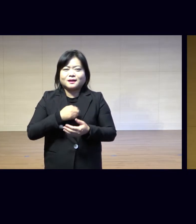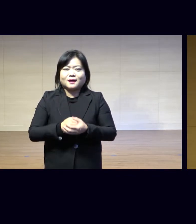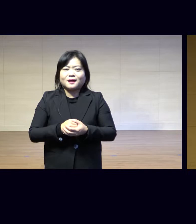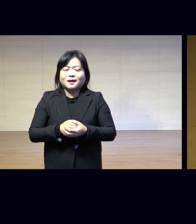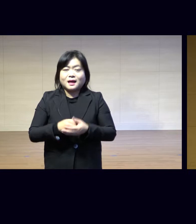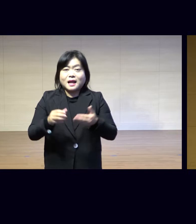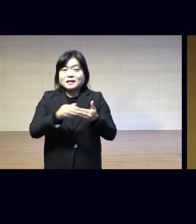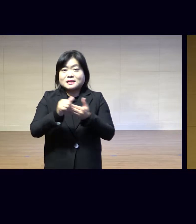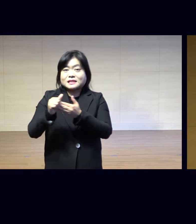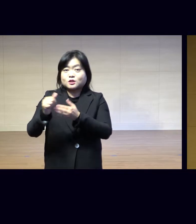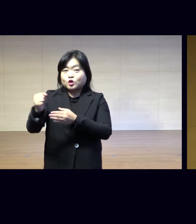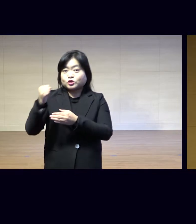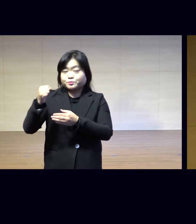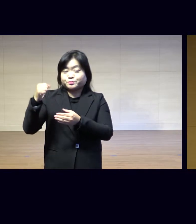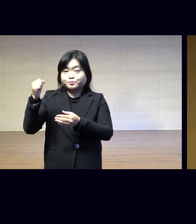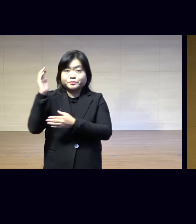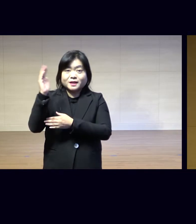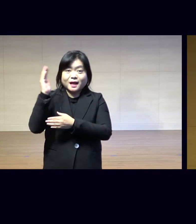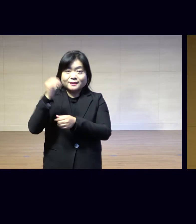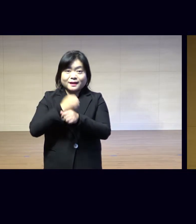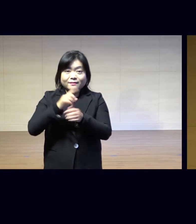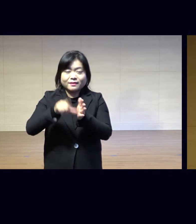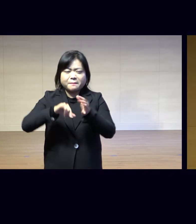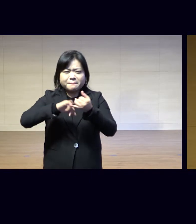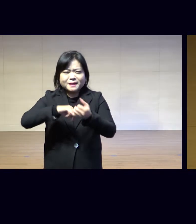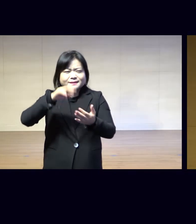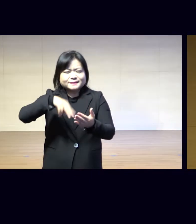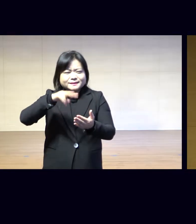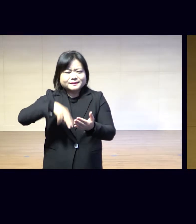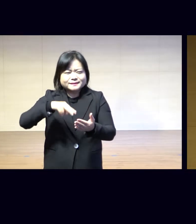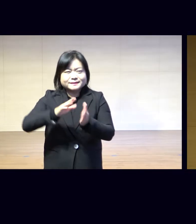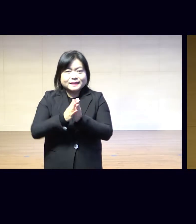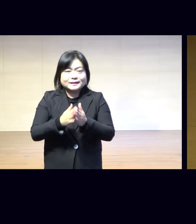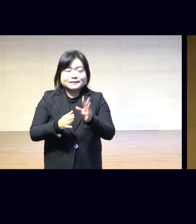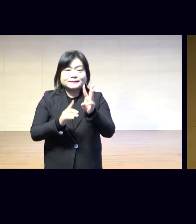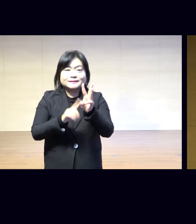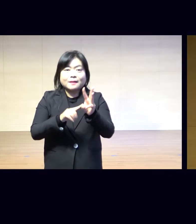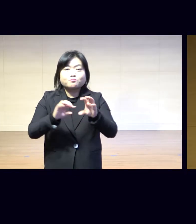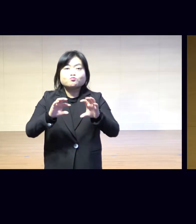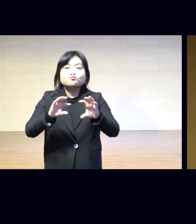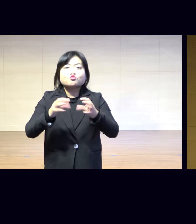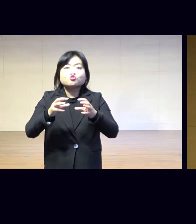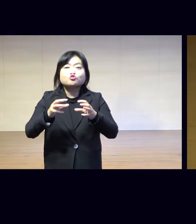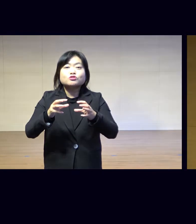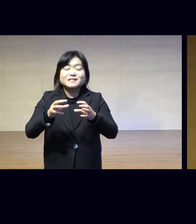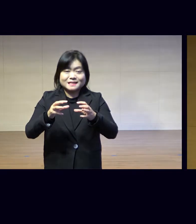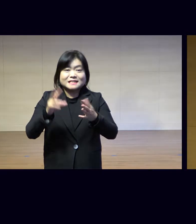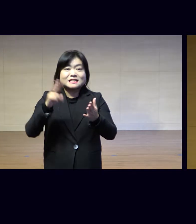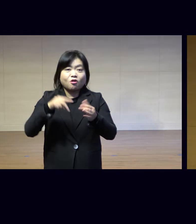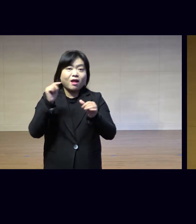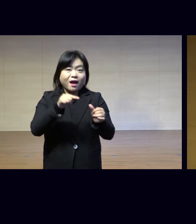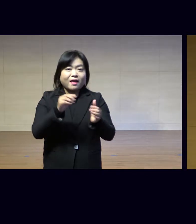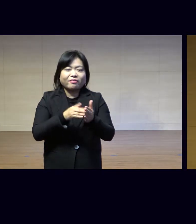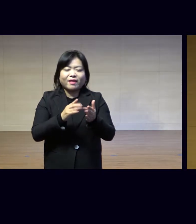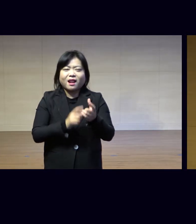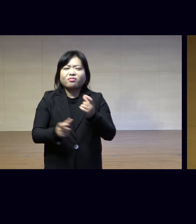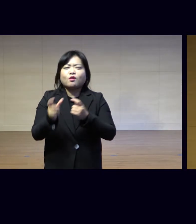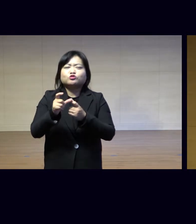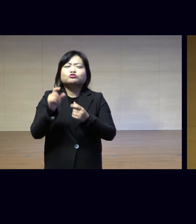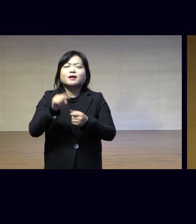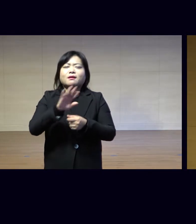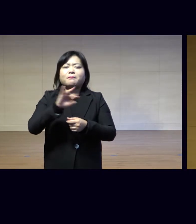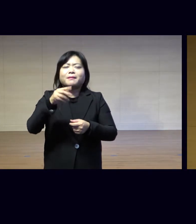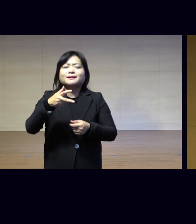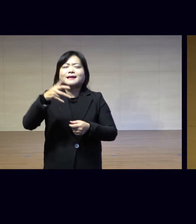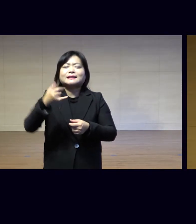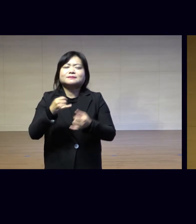강의를 할 때 학생들한테 반드시 읽어야 될 책이 삼국지는 읽어라 그러는데 하나 더 추가해야 될 것 같습니다.